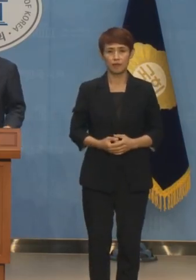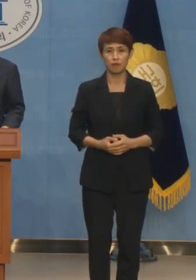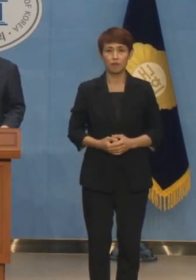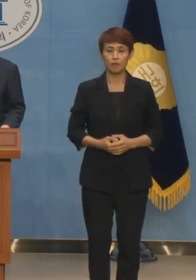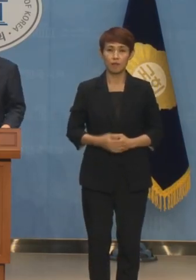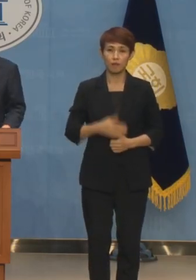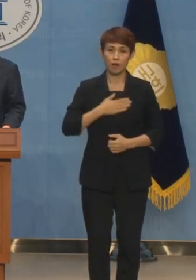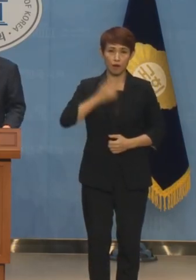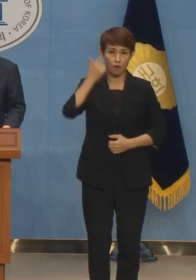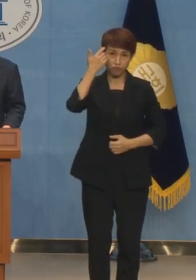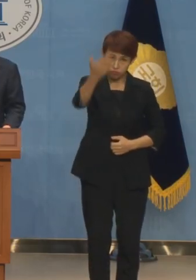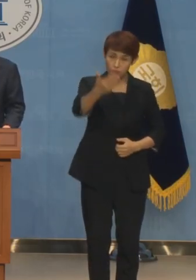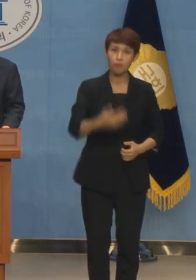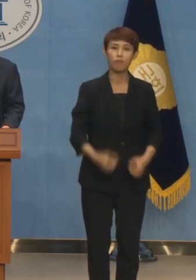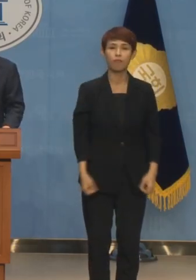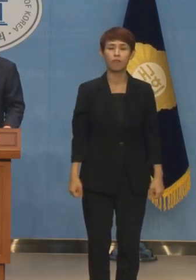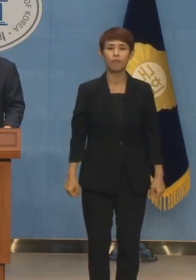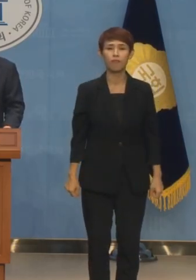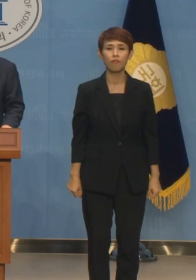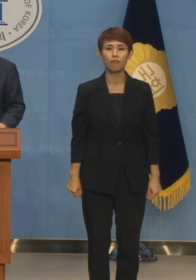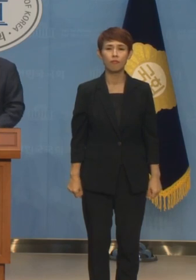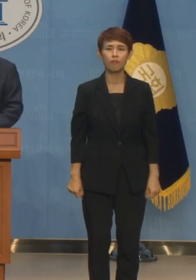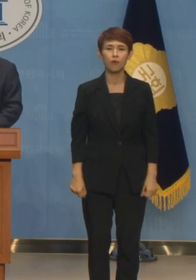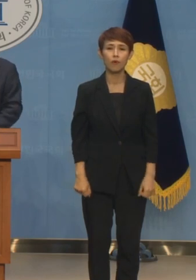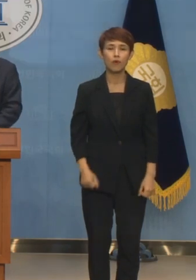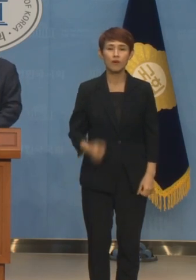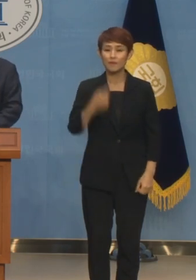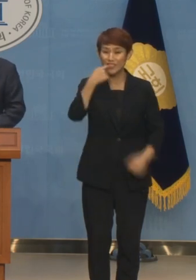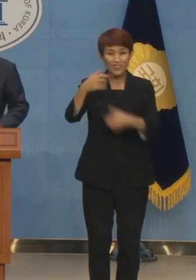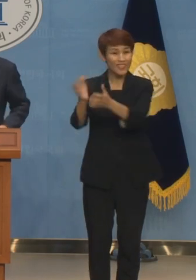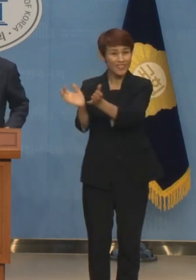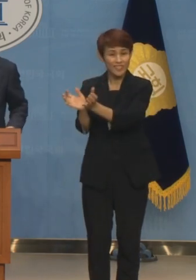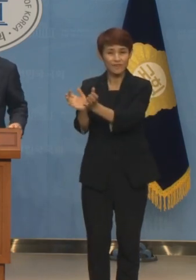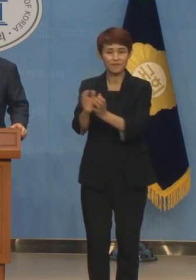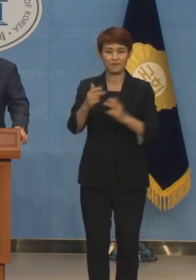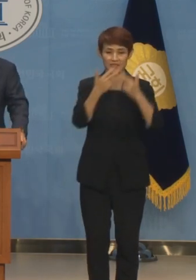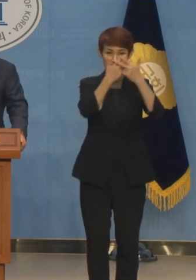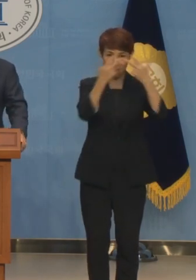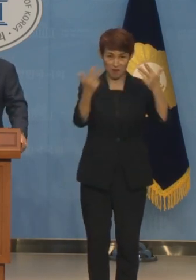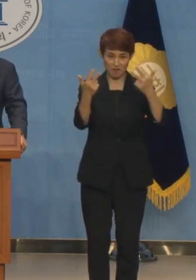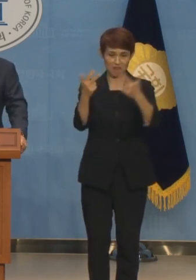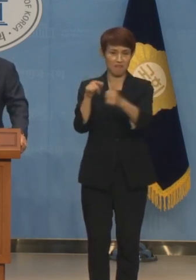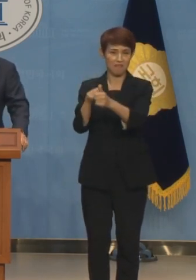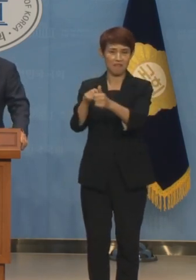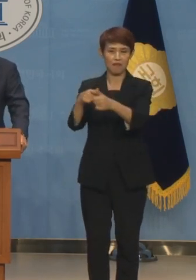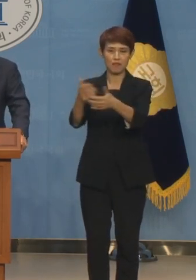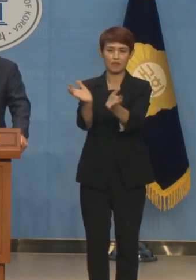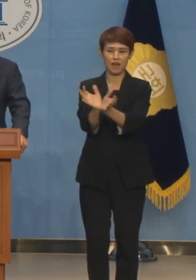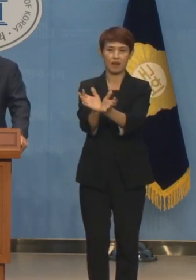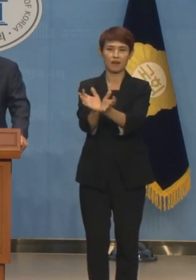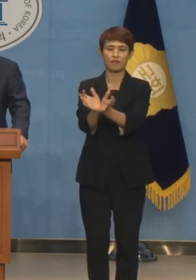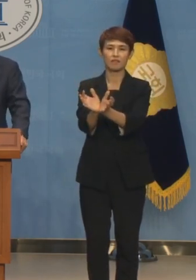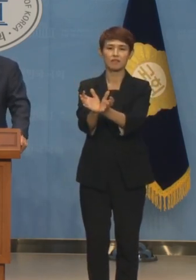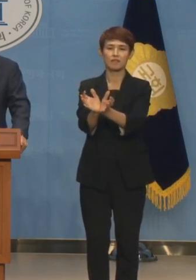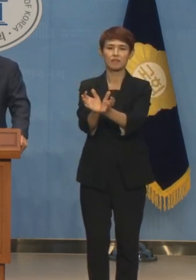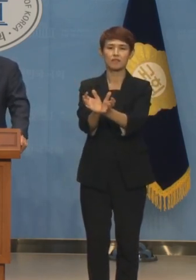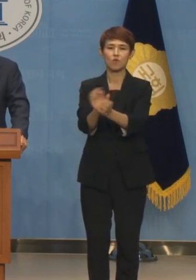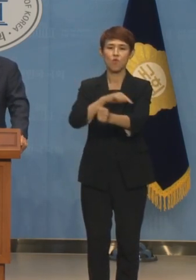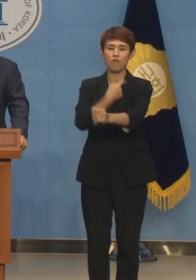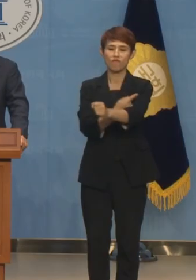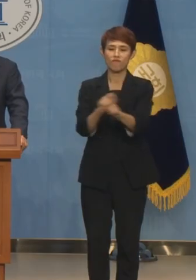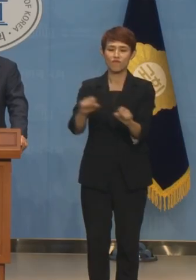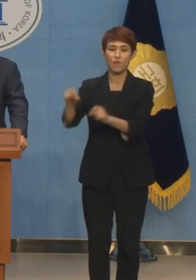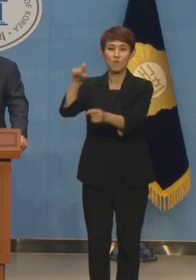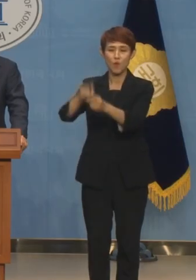제가 질문을 하나 드리도록 하겠습니다. 최근에 민주당이 이재명 대표 당권 연장용 당헌 당규